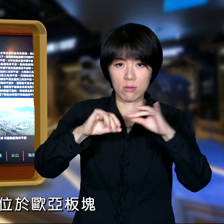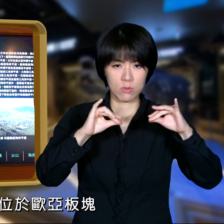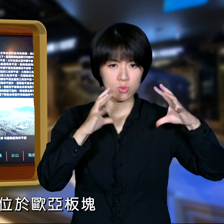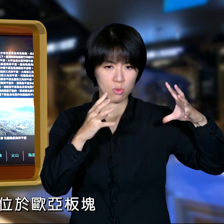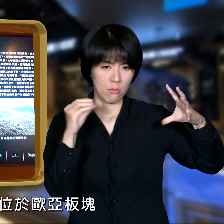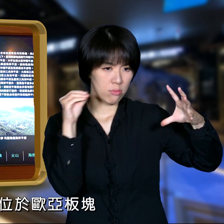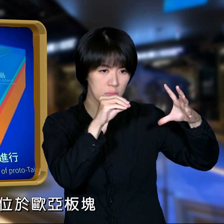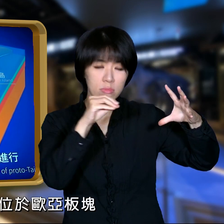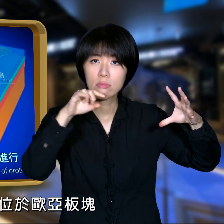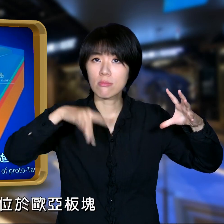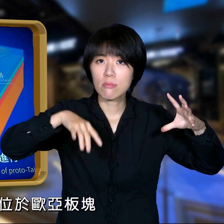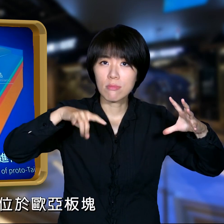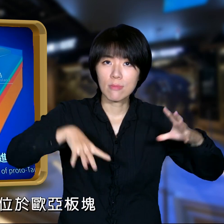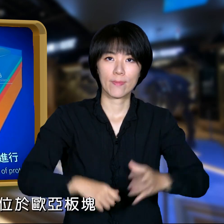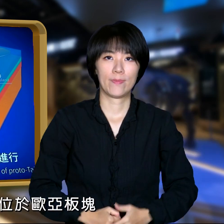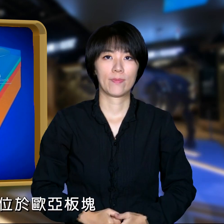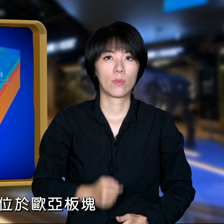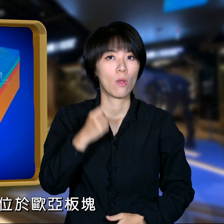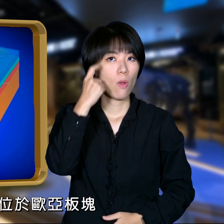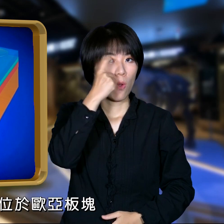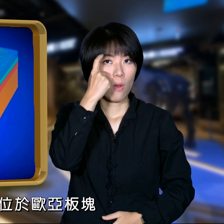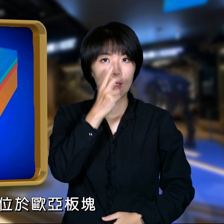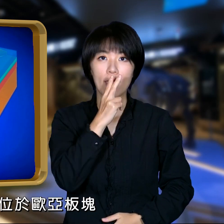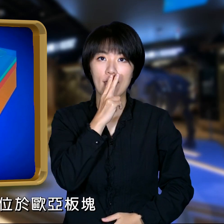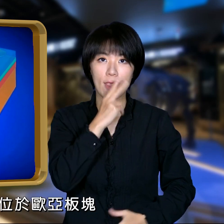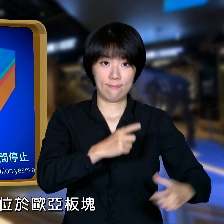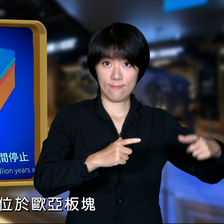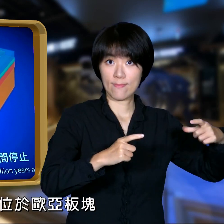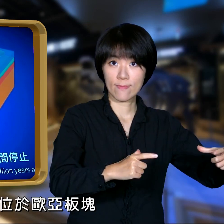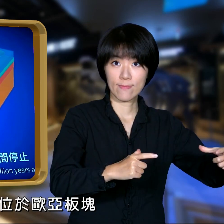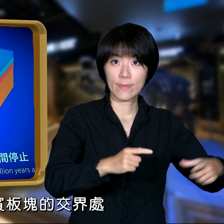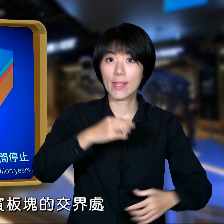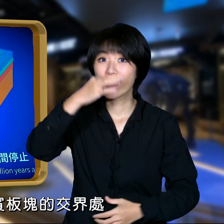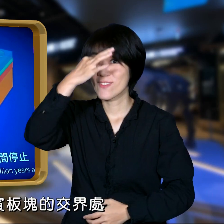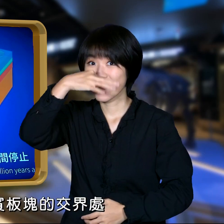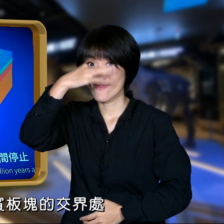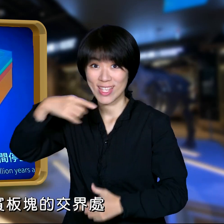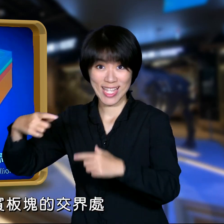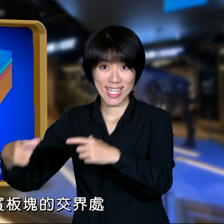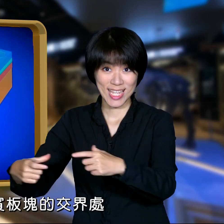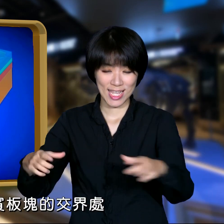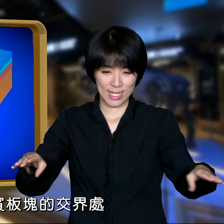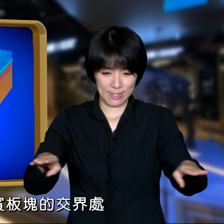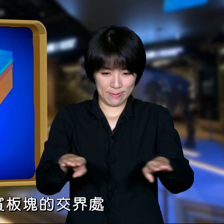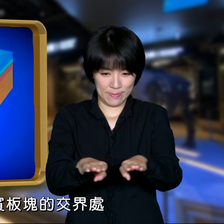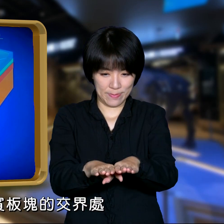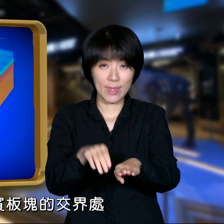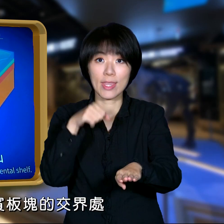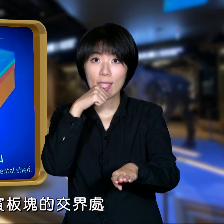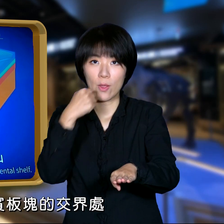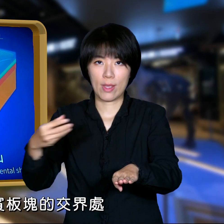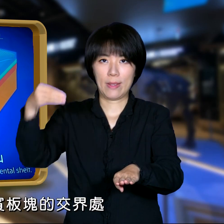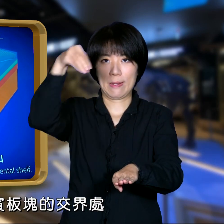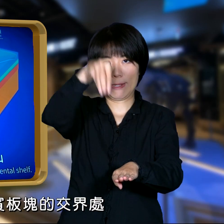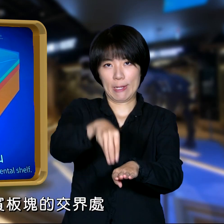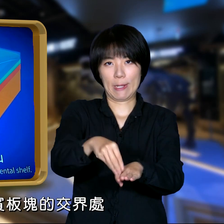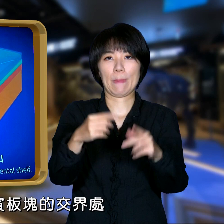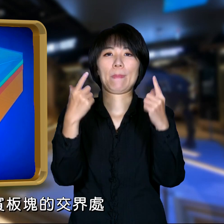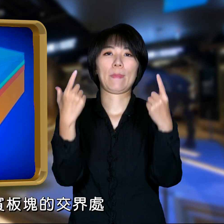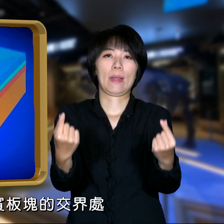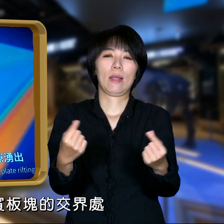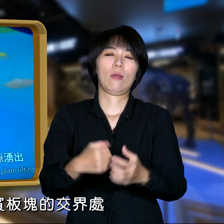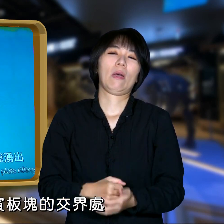台湾岛位于欧亚板块与菲律宾板块的交界处，